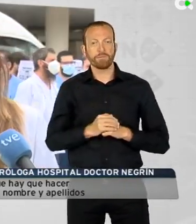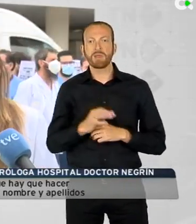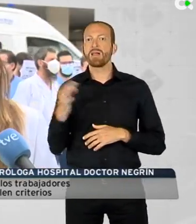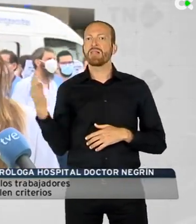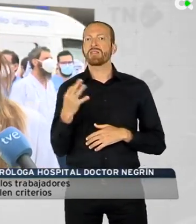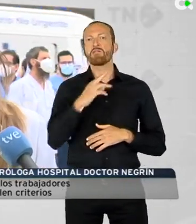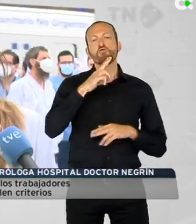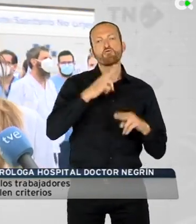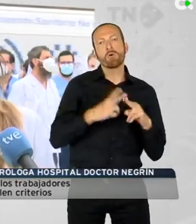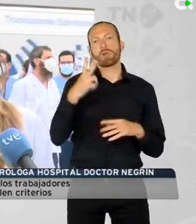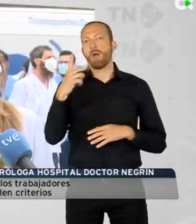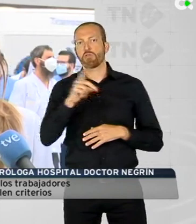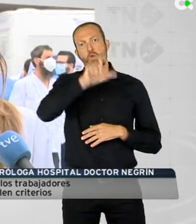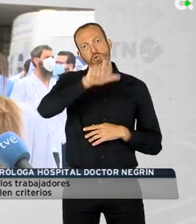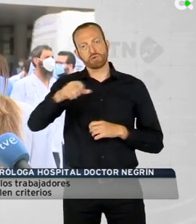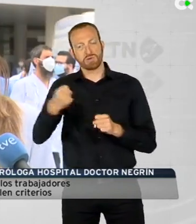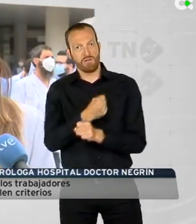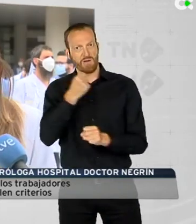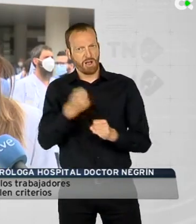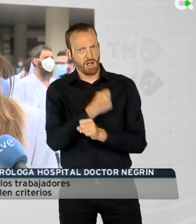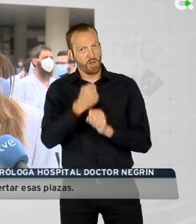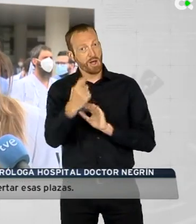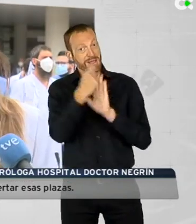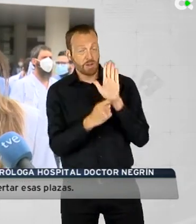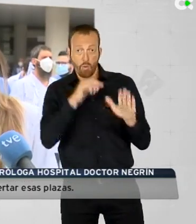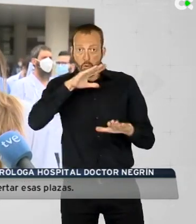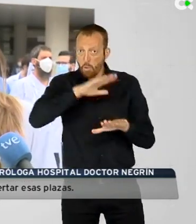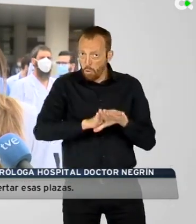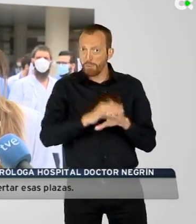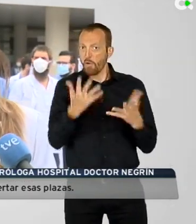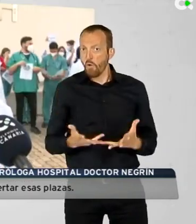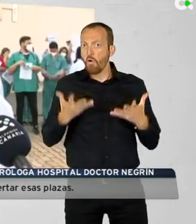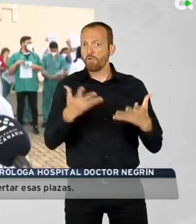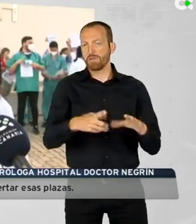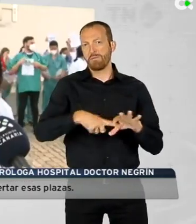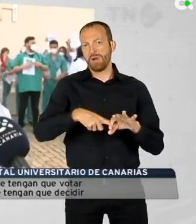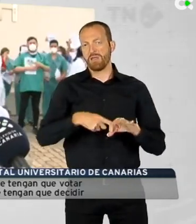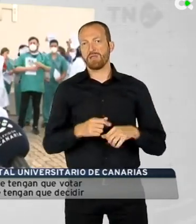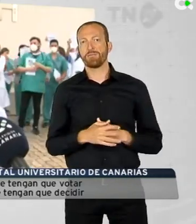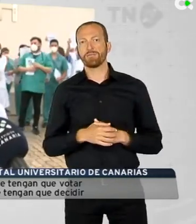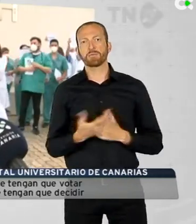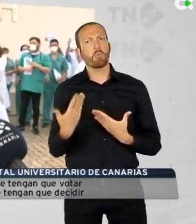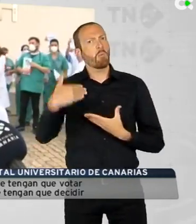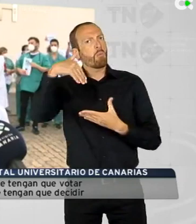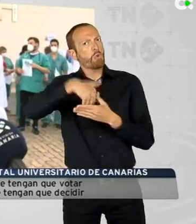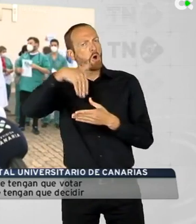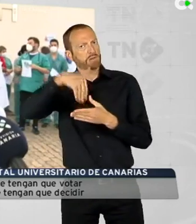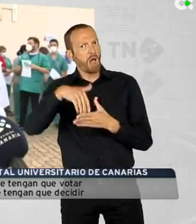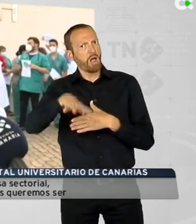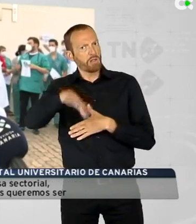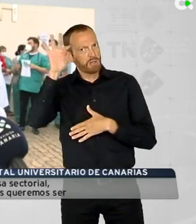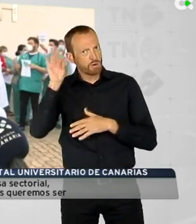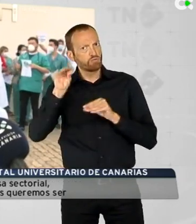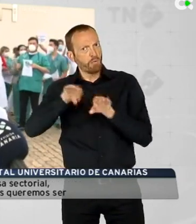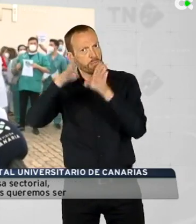nombre y apellidos todos aquellos trabajadores que cumplen criterios para poder ofertar esas plazas. Que voten los que tengan que votar y decidir los que tengan que decidir